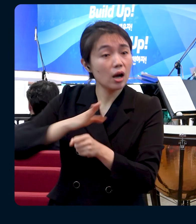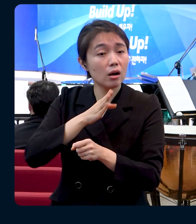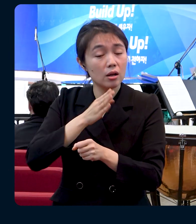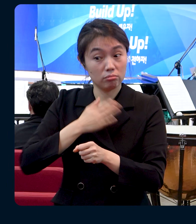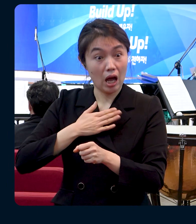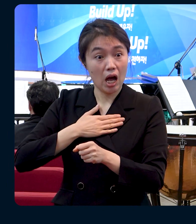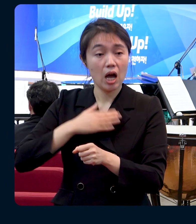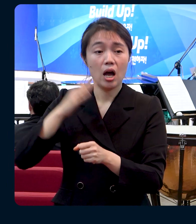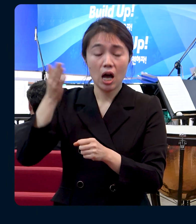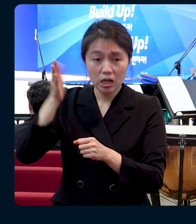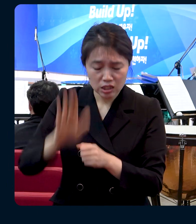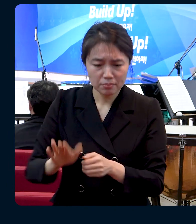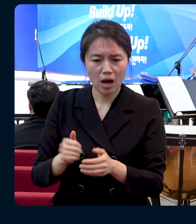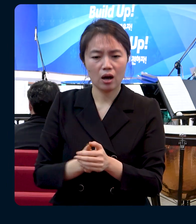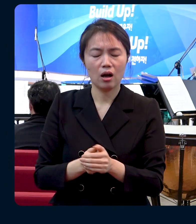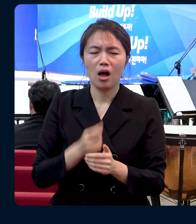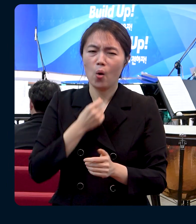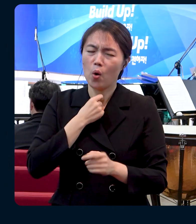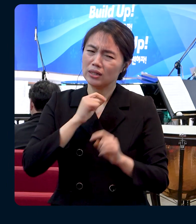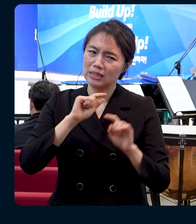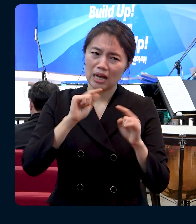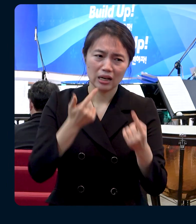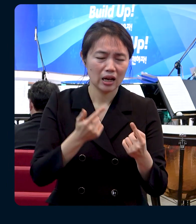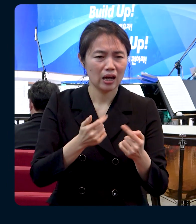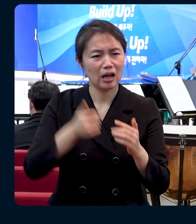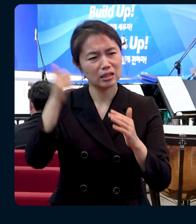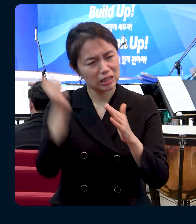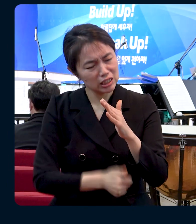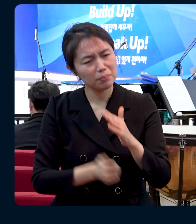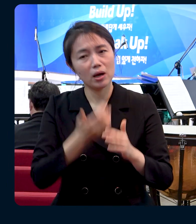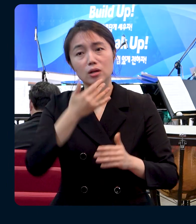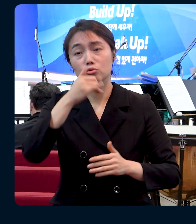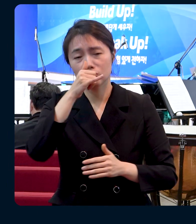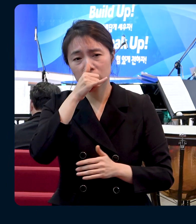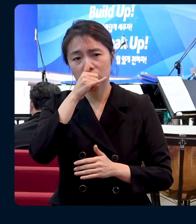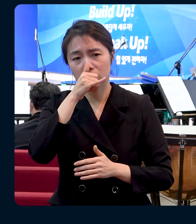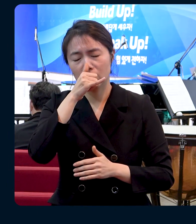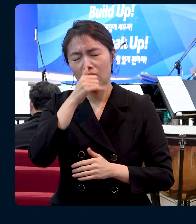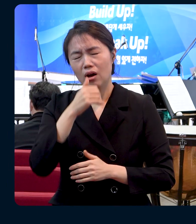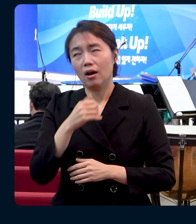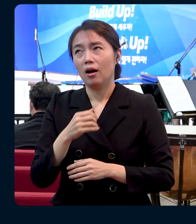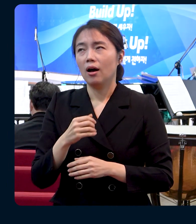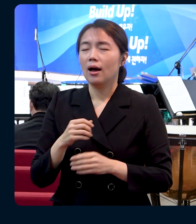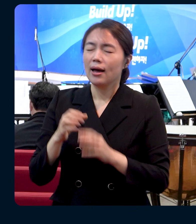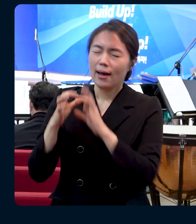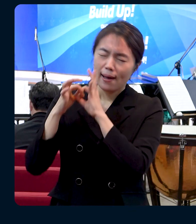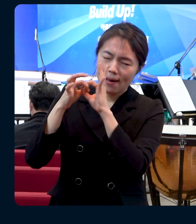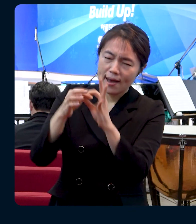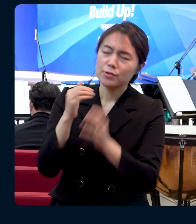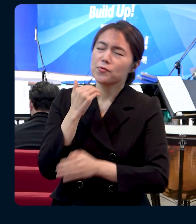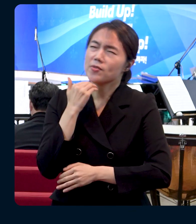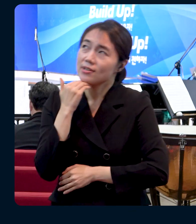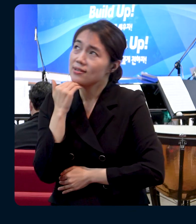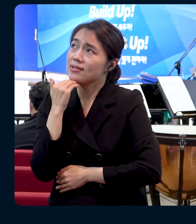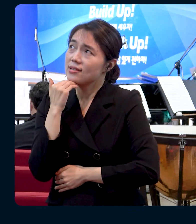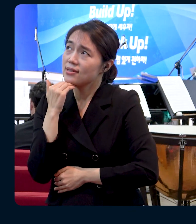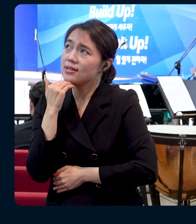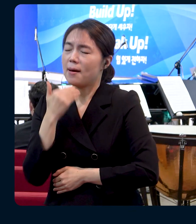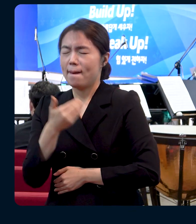때로 원하지 않게 정말 그런 좌절할 수도 있습니다. 정말 기다리다가 정말 얼마나 더 기다려야 돼요,